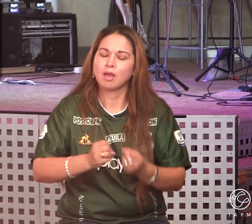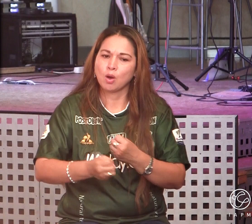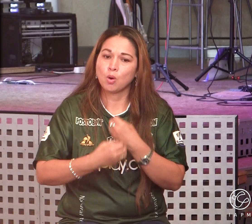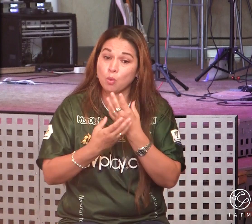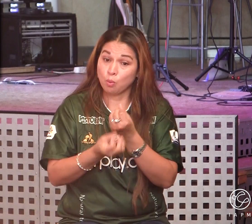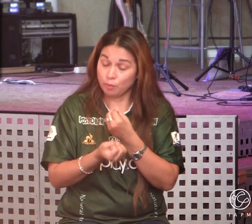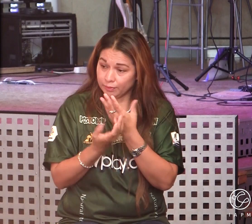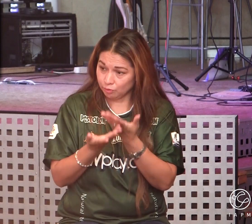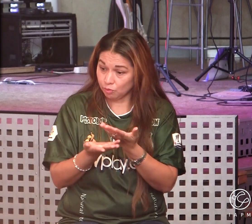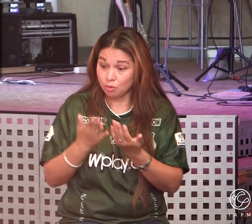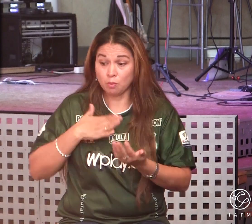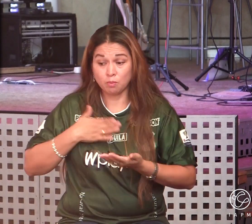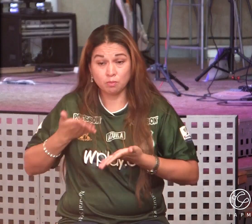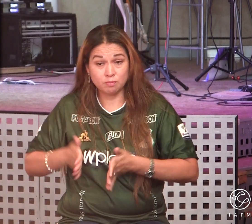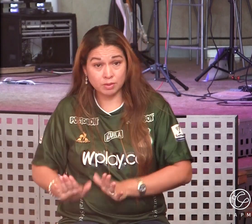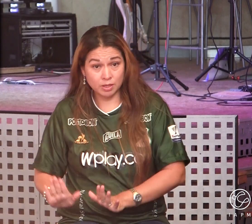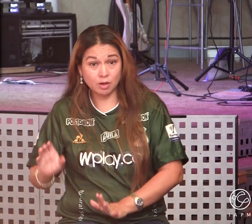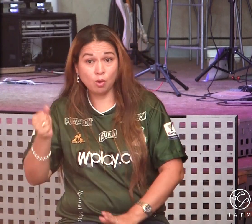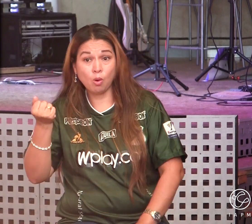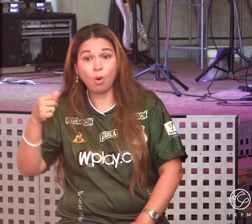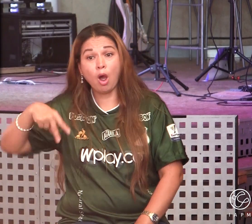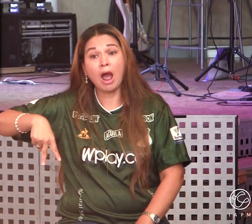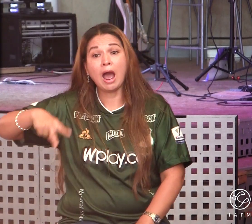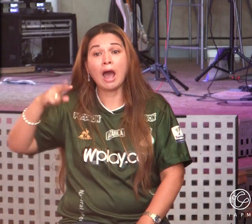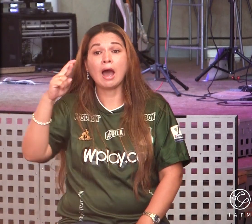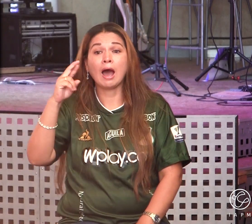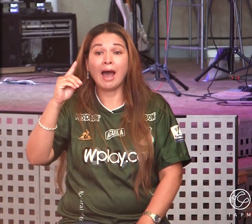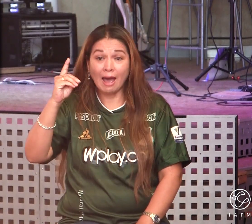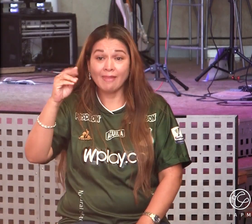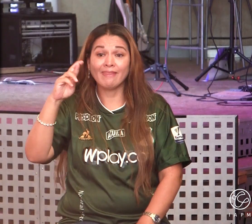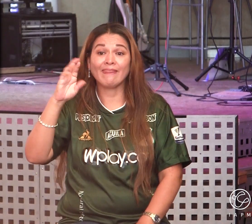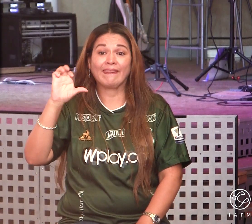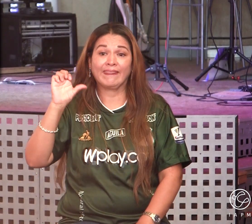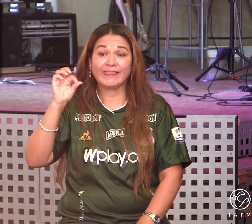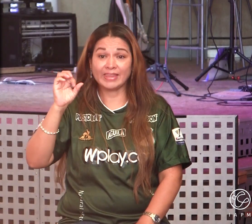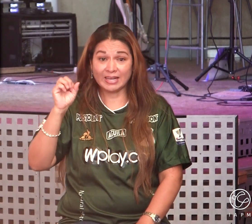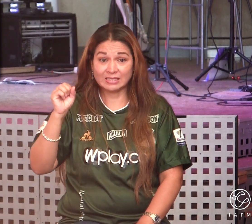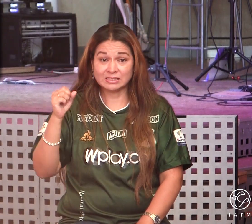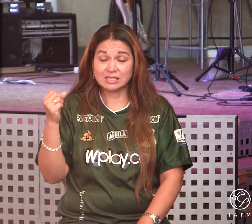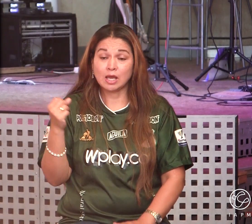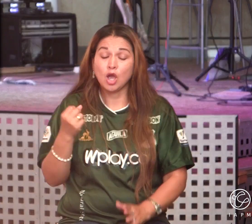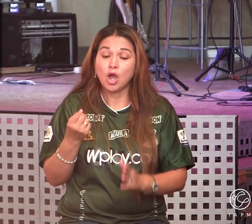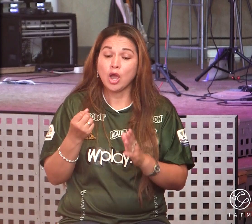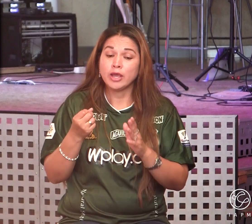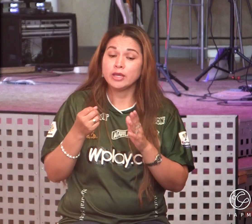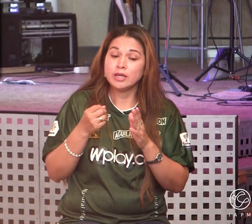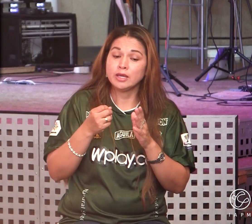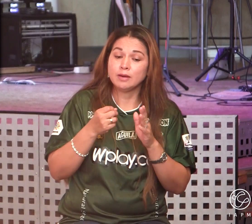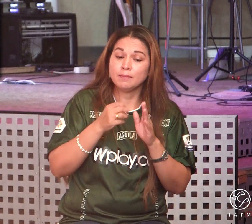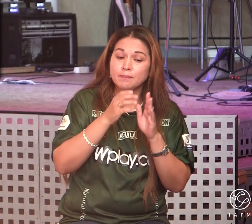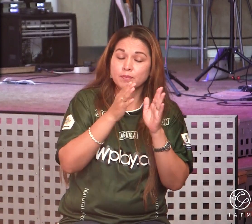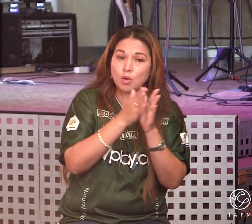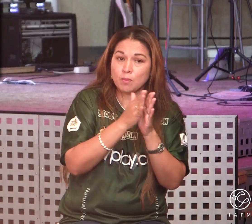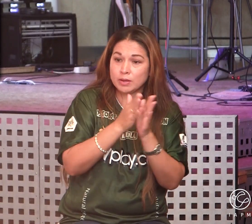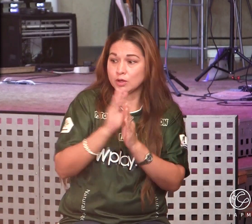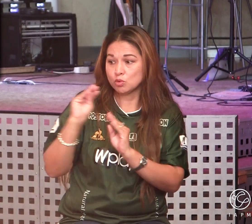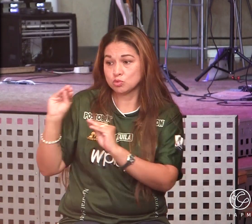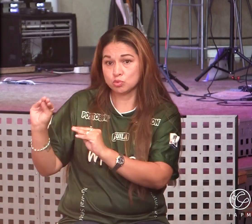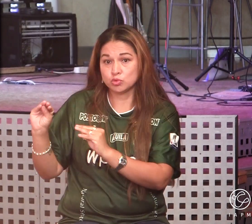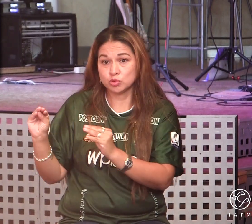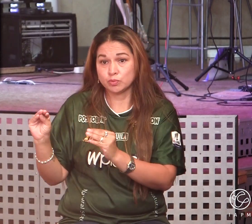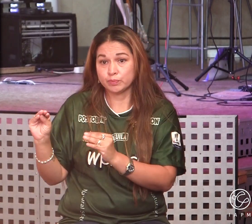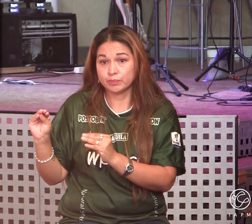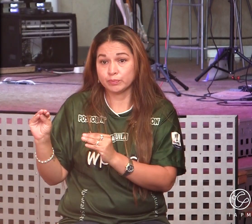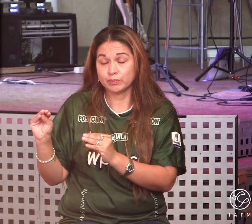Andrés David, mi hijo, y un equipo muy grande en Colombia empezaron un movimiento hace años que está creciendo mucho, que se